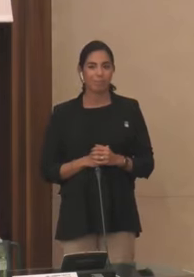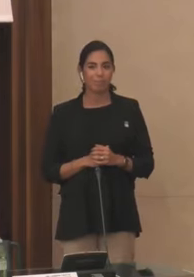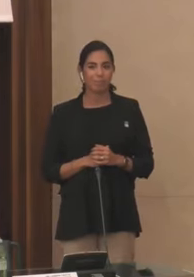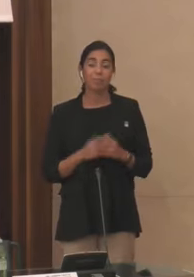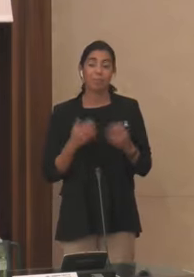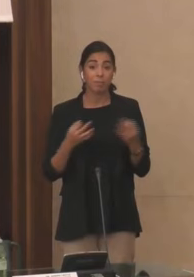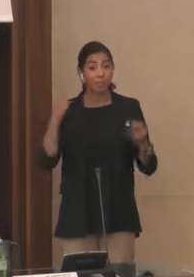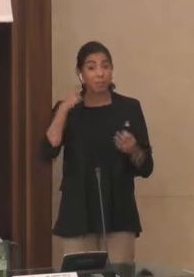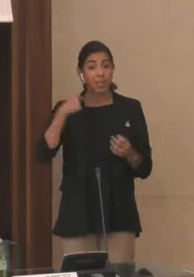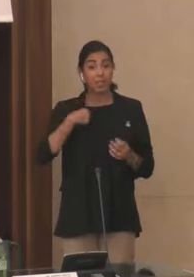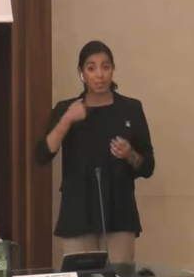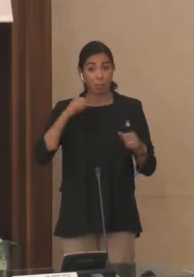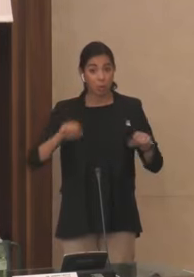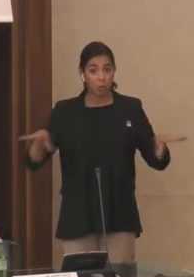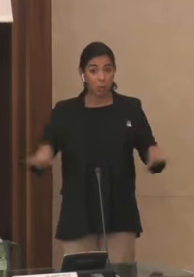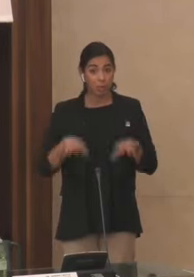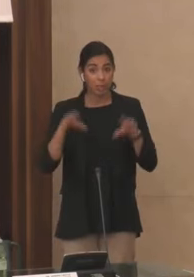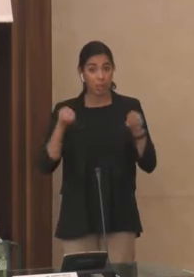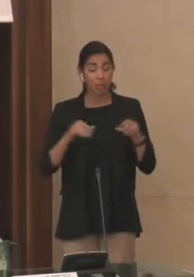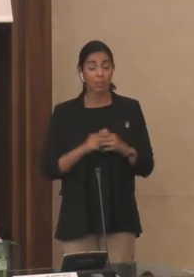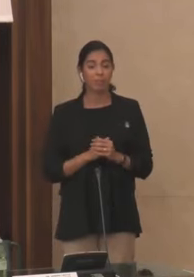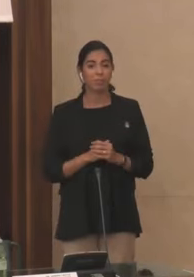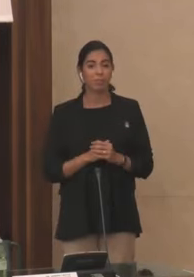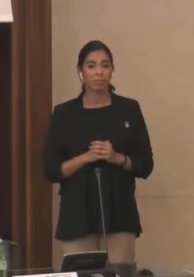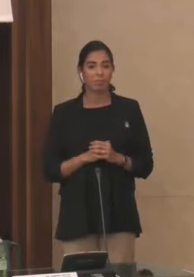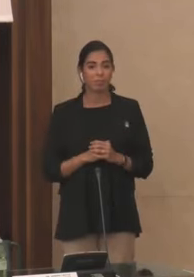Va bene, mi sentite? Posso iniziare?